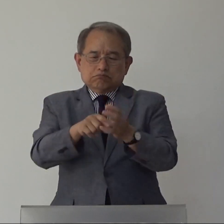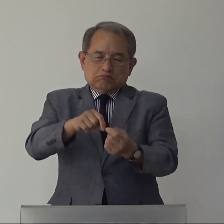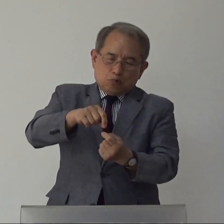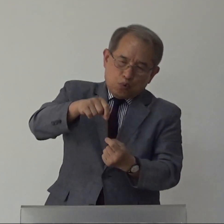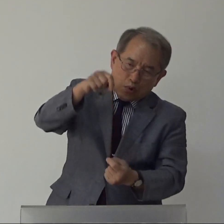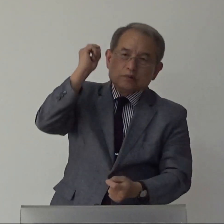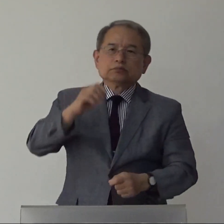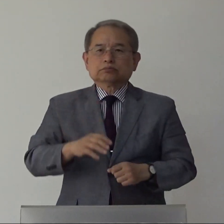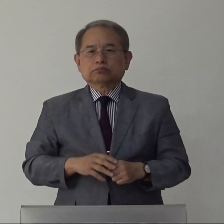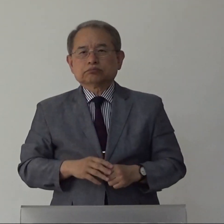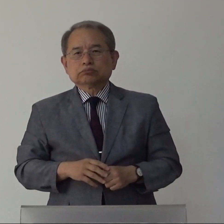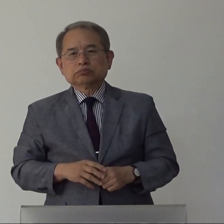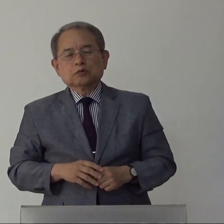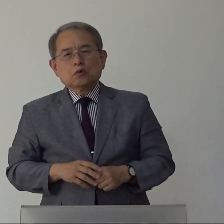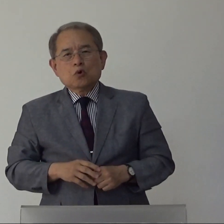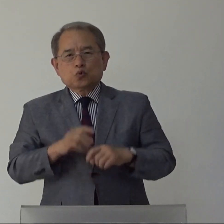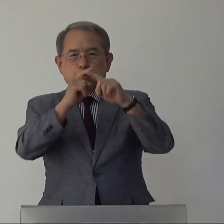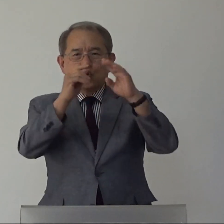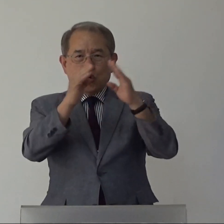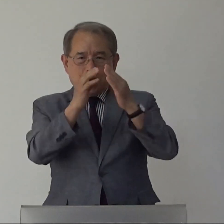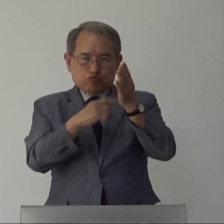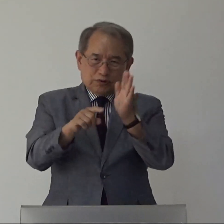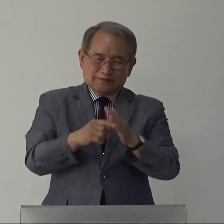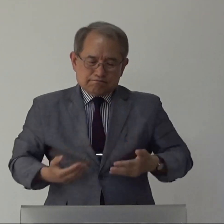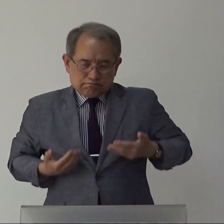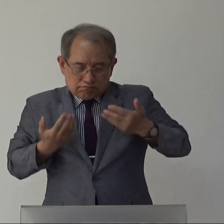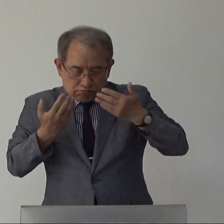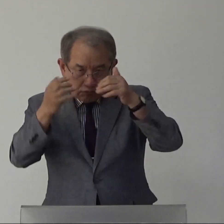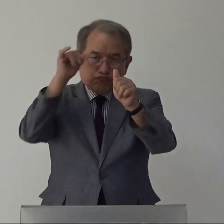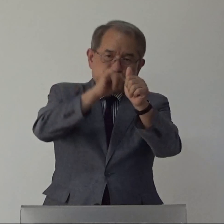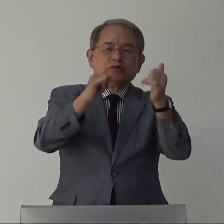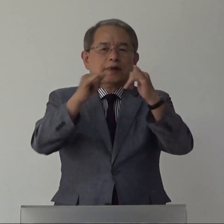대해서 이 두 여인은 믿음이